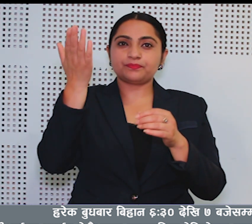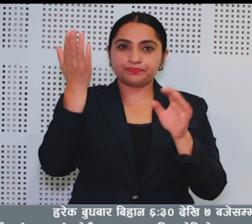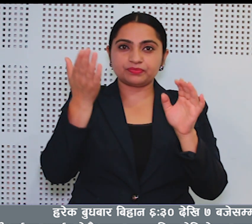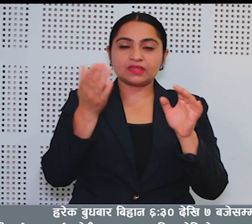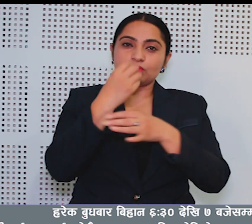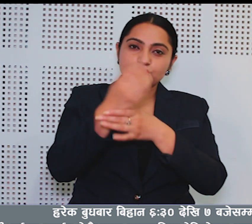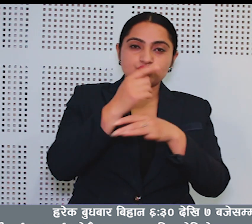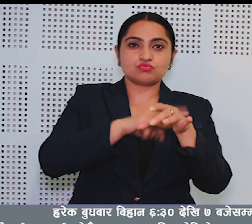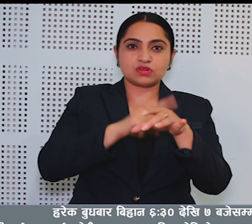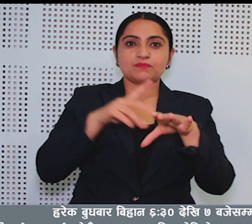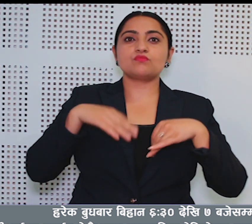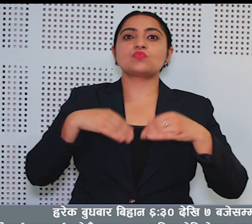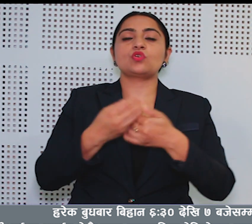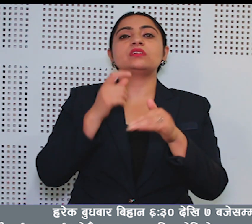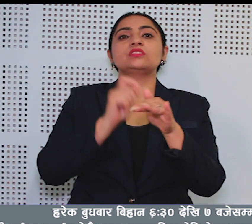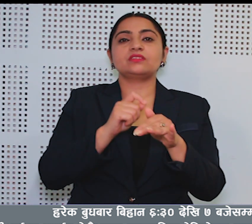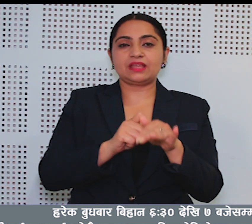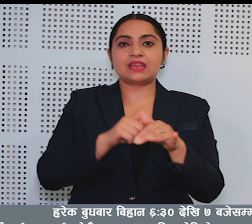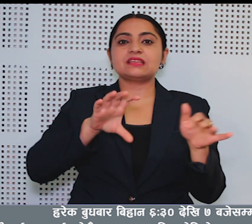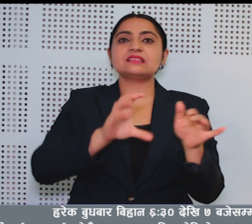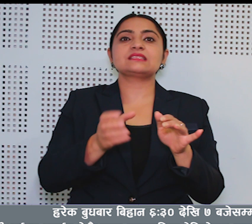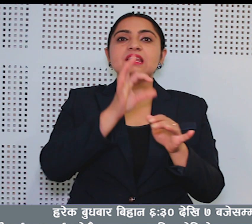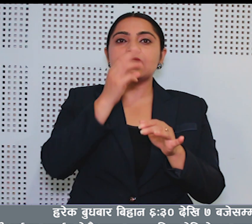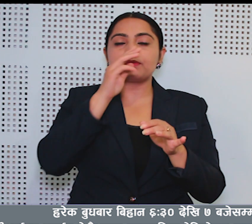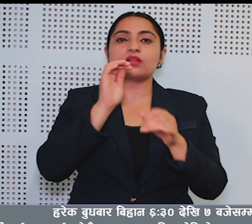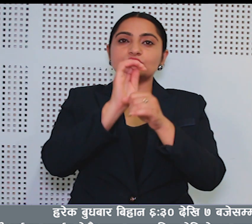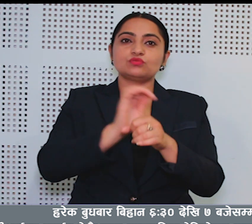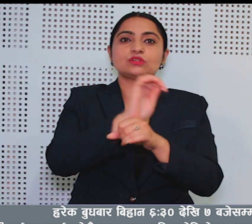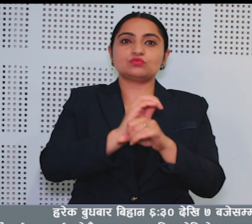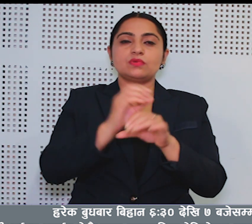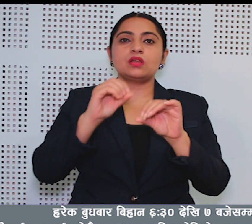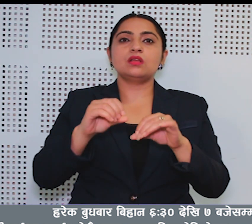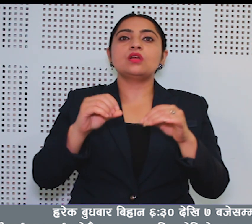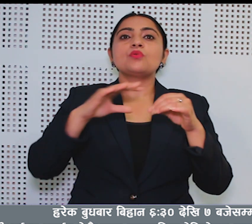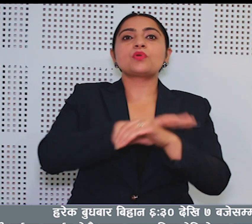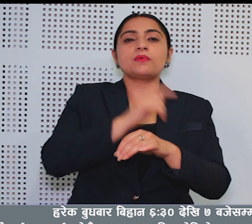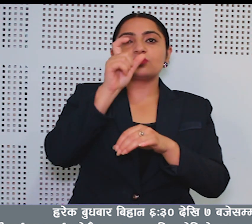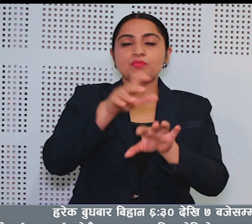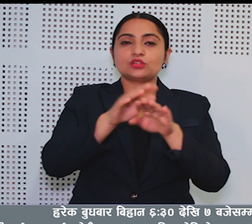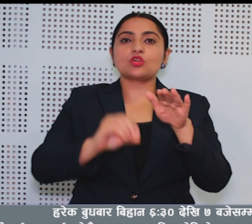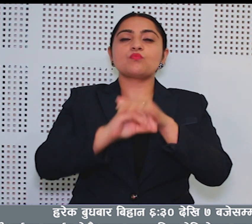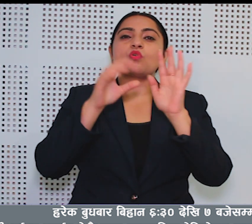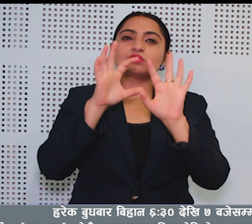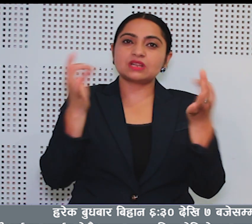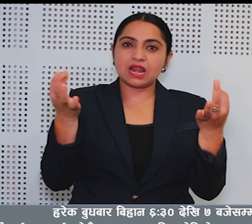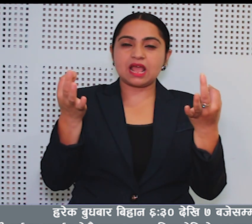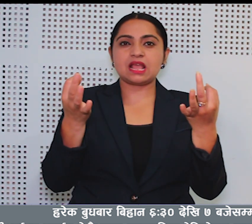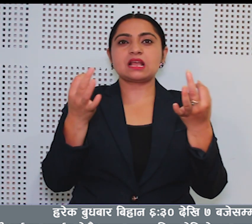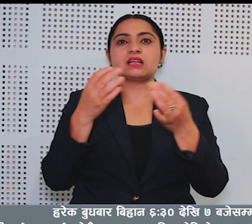तयारी, स्थानीय निकायमा भएको सेवा सुविधामा प्रभावित व्यक्तिहरूको पहुँच लगायत विपद सञ्चारमा स्थानीय